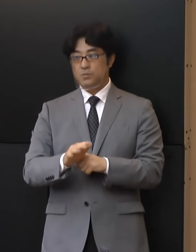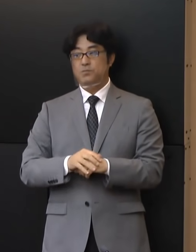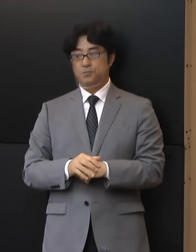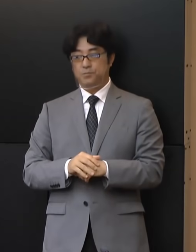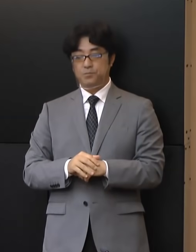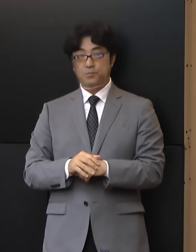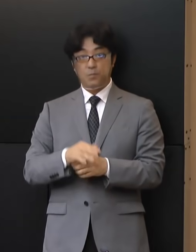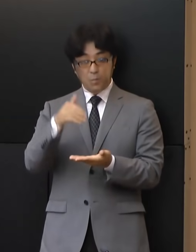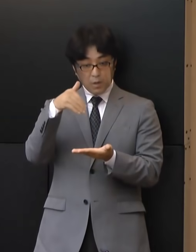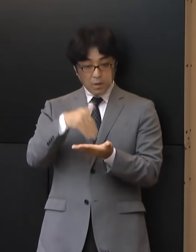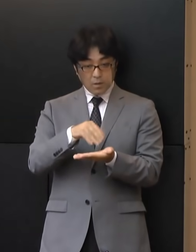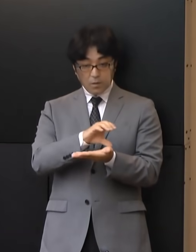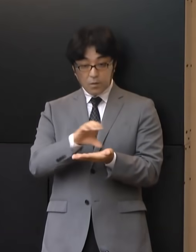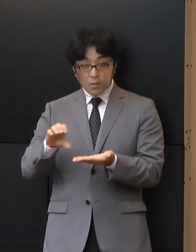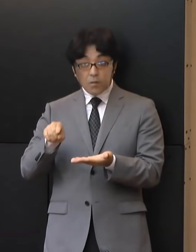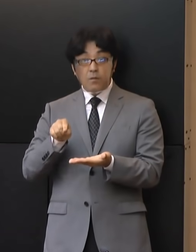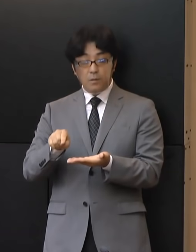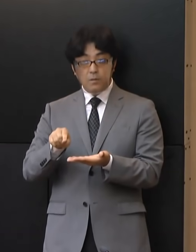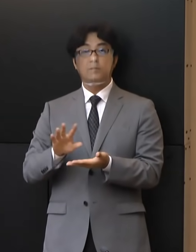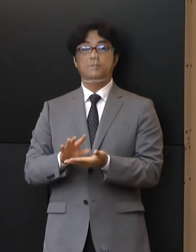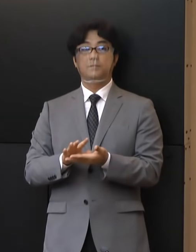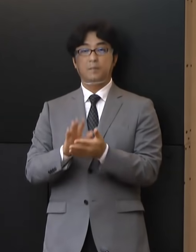は、県内の